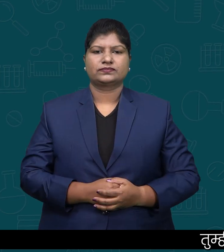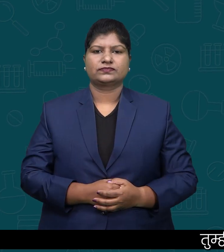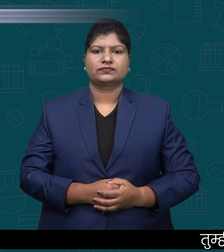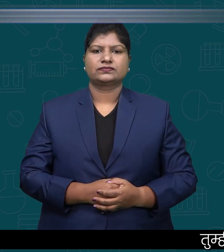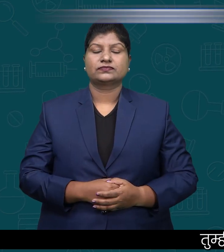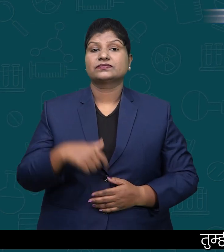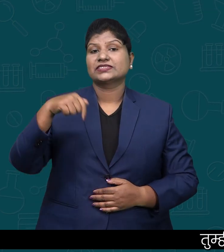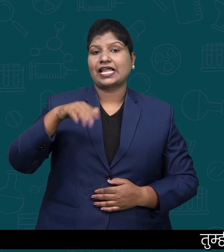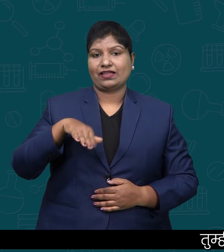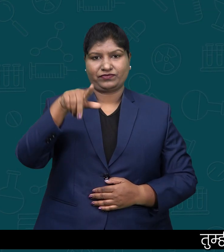तुम्ही शिकलात